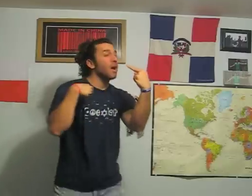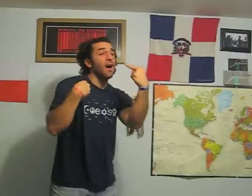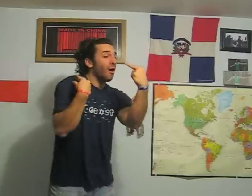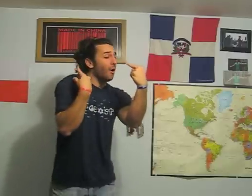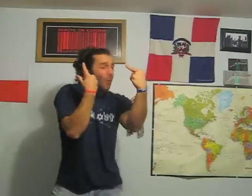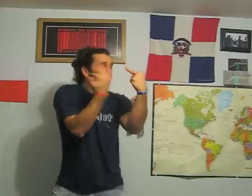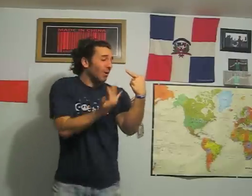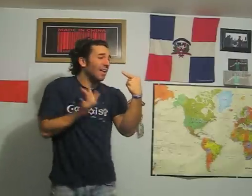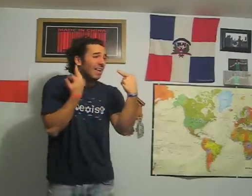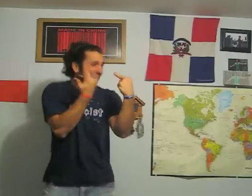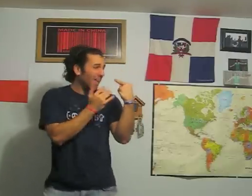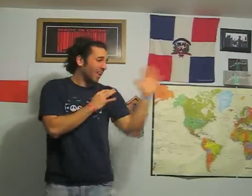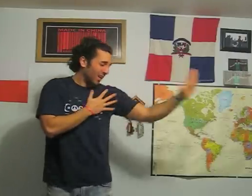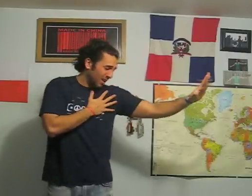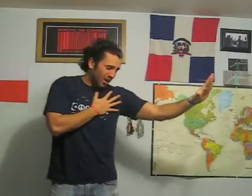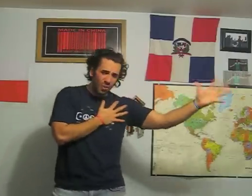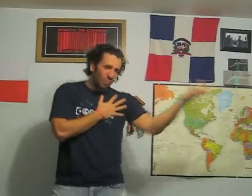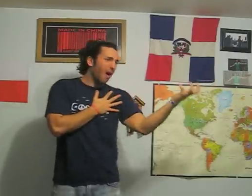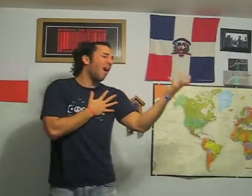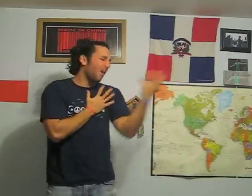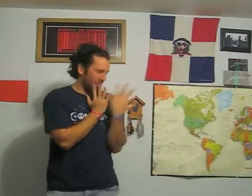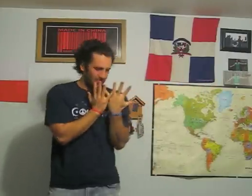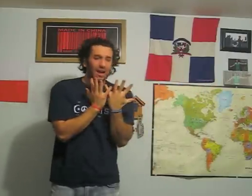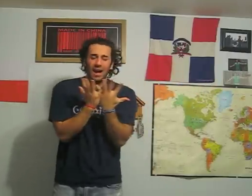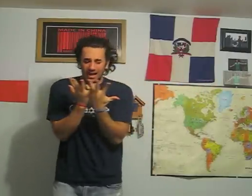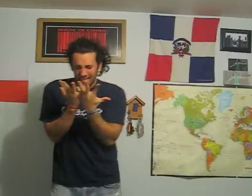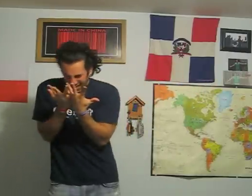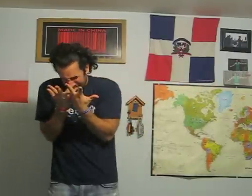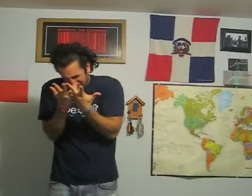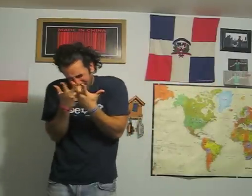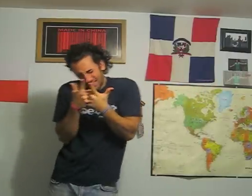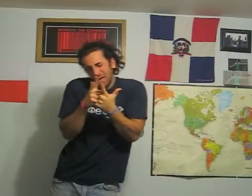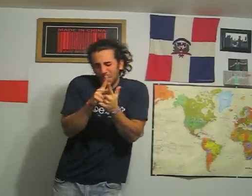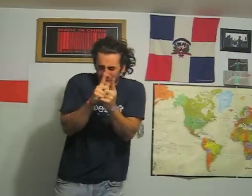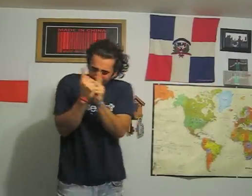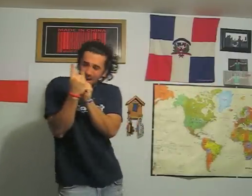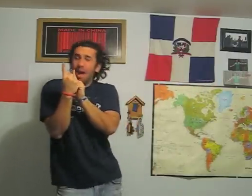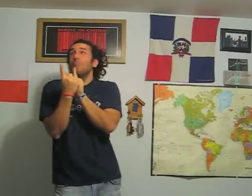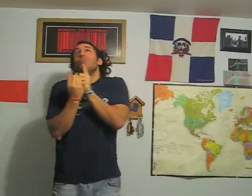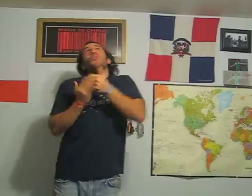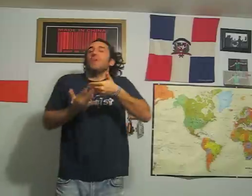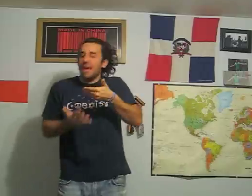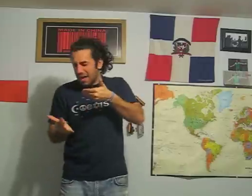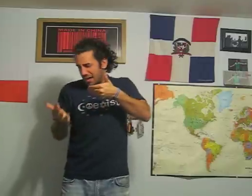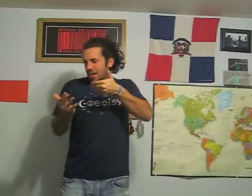Yo quisiera que vivieras de mi siempre enamorado